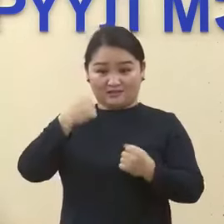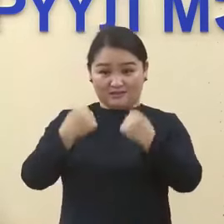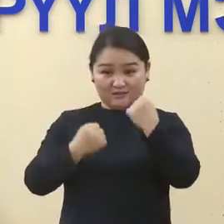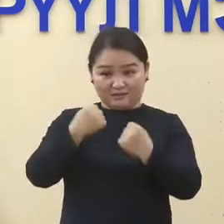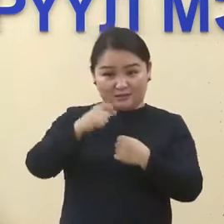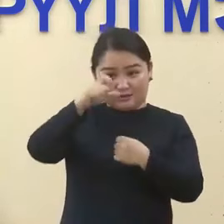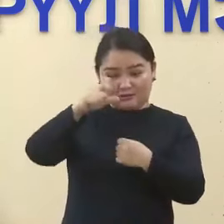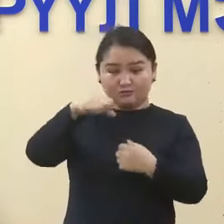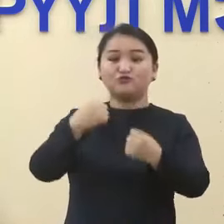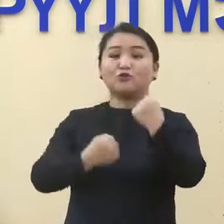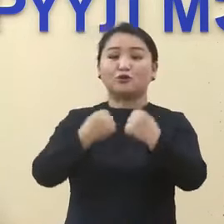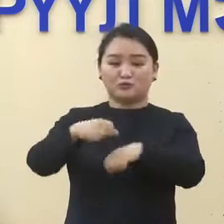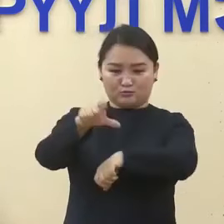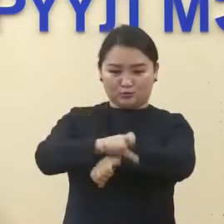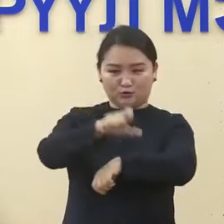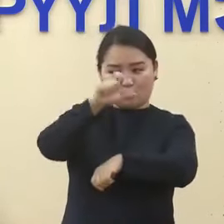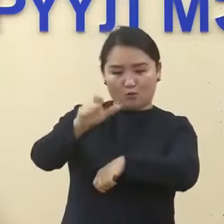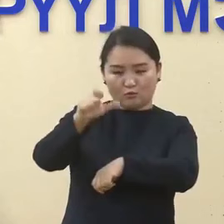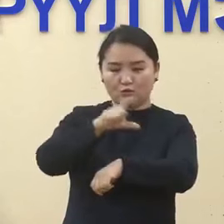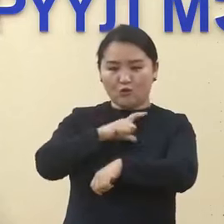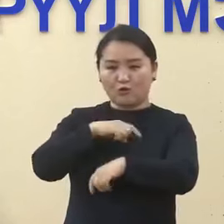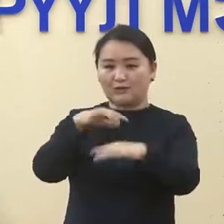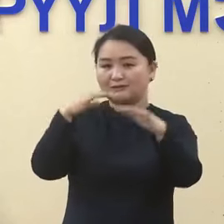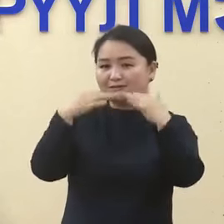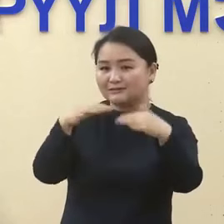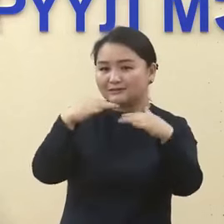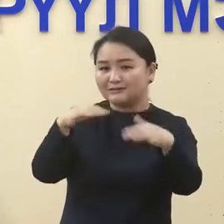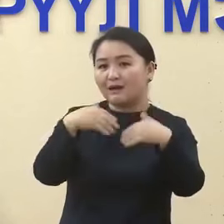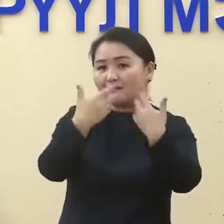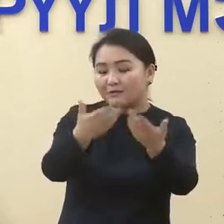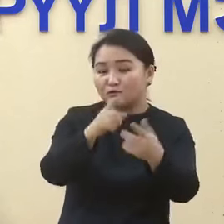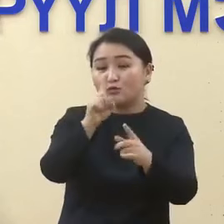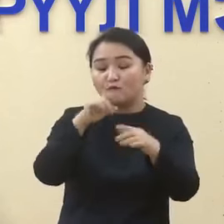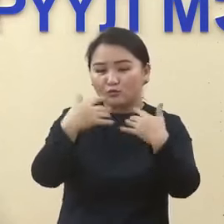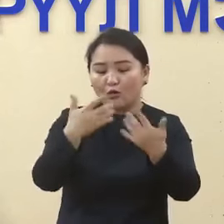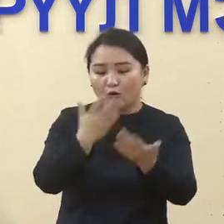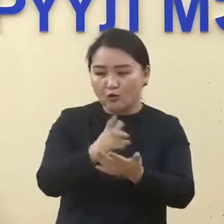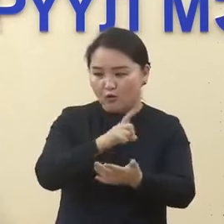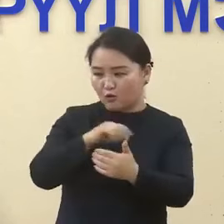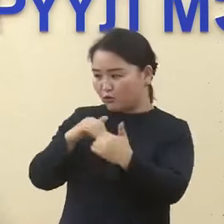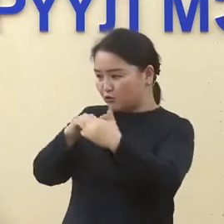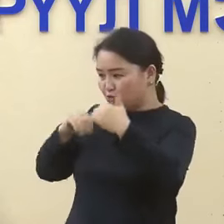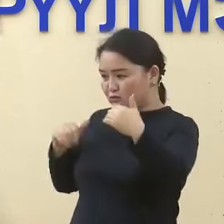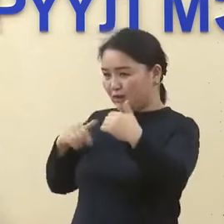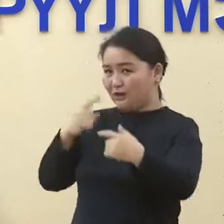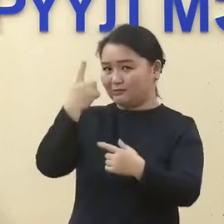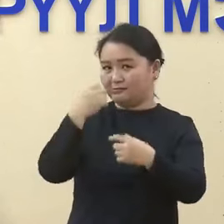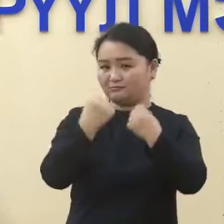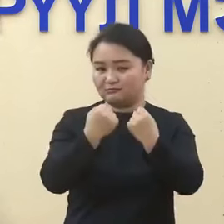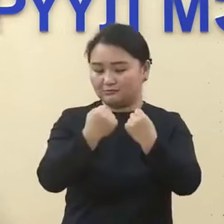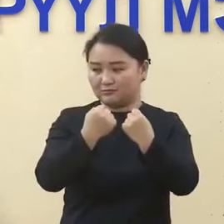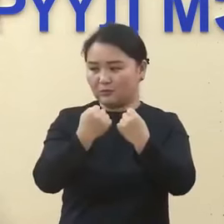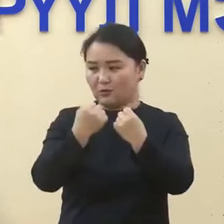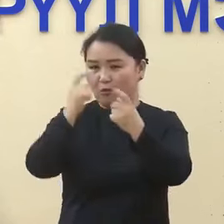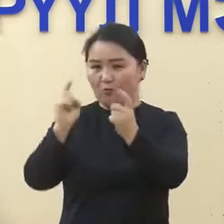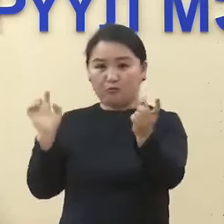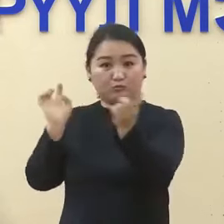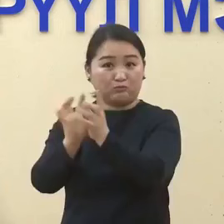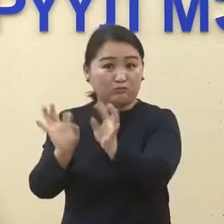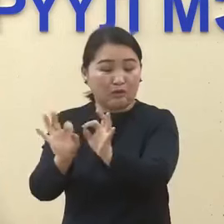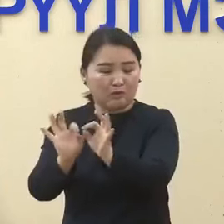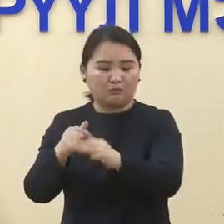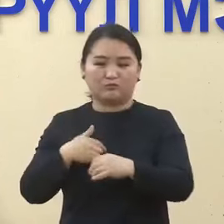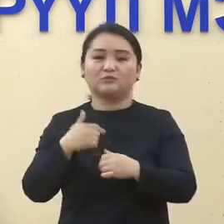зааврын нөгөөд бусад хүмүүстэй холдохгүй байх талаар нь заавар өгөөд ирсэн хойно нь бол бас гэрийн ажилтанд байлгана.